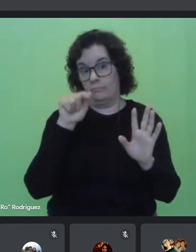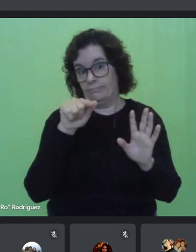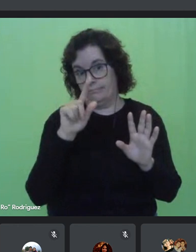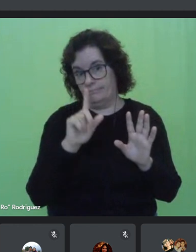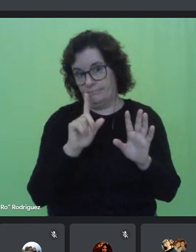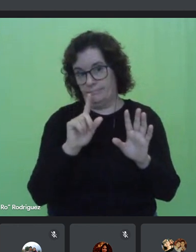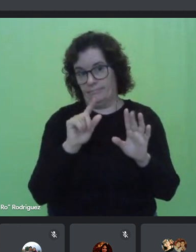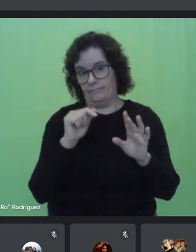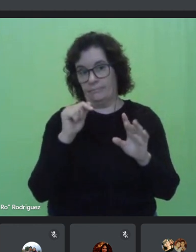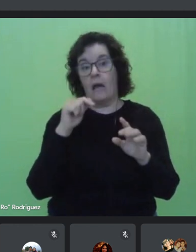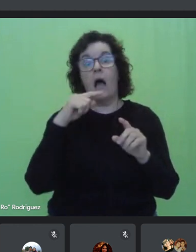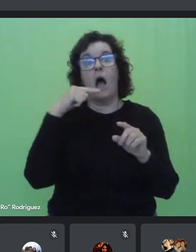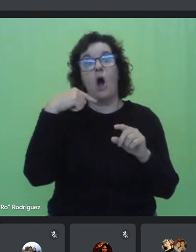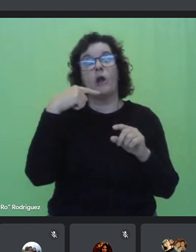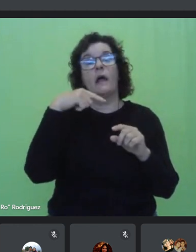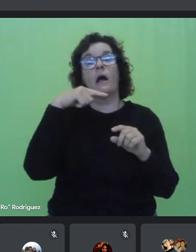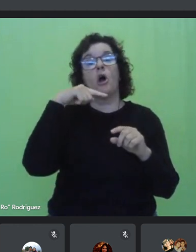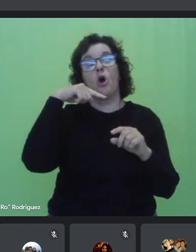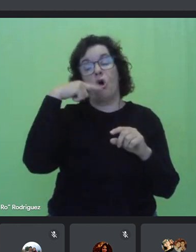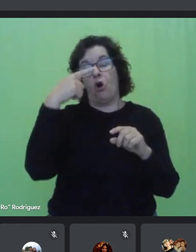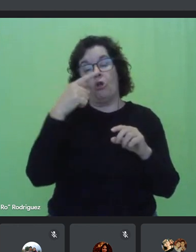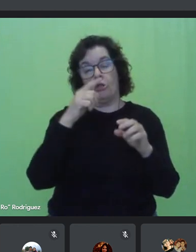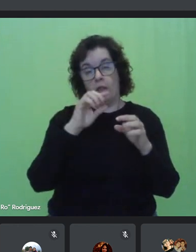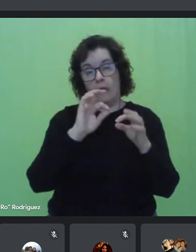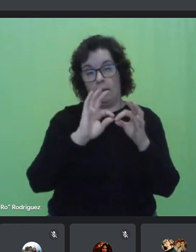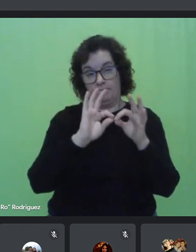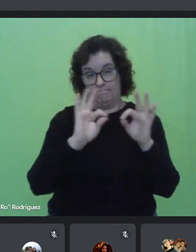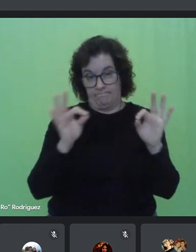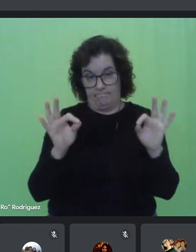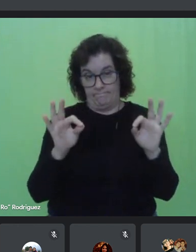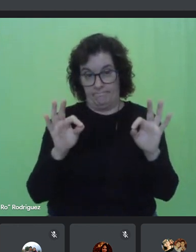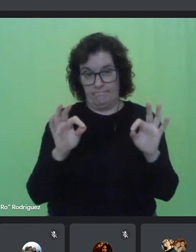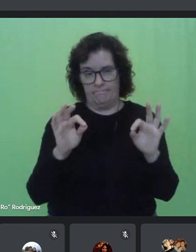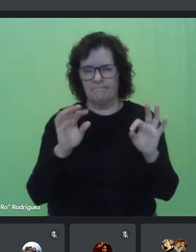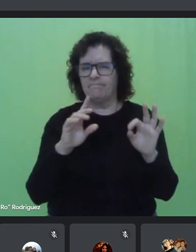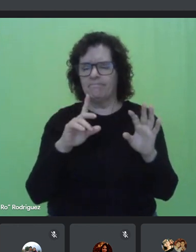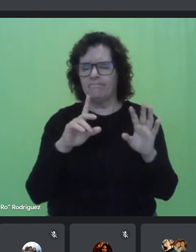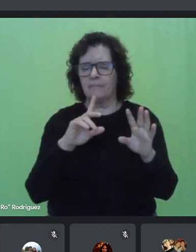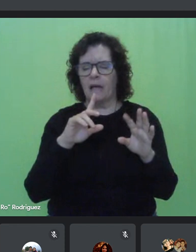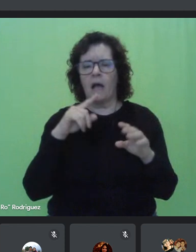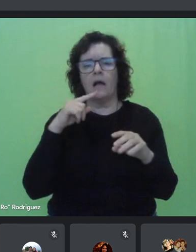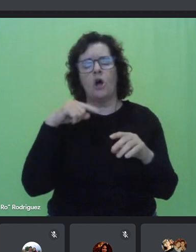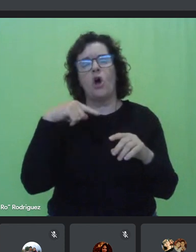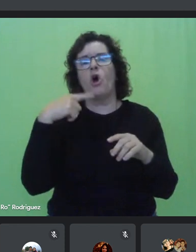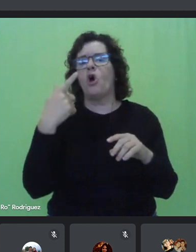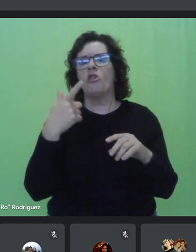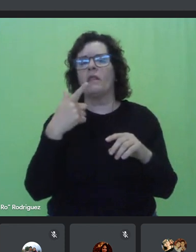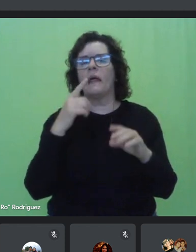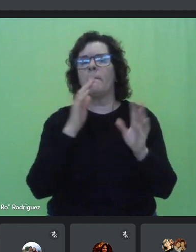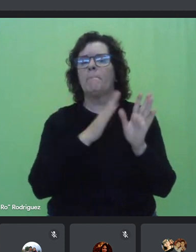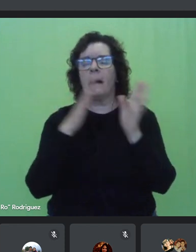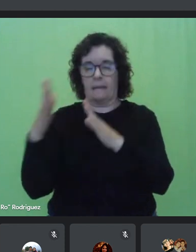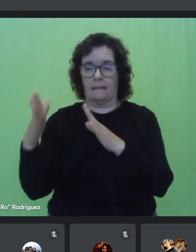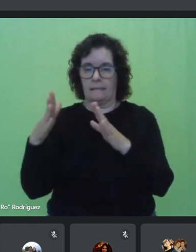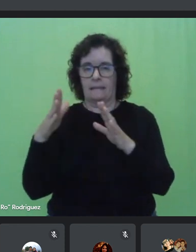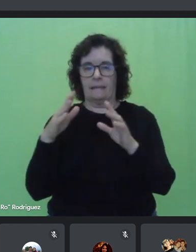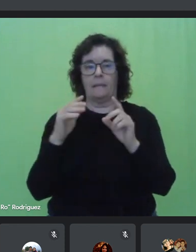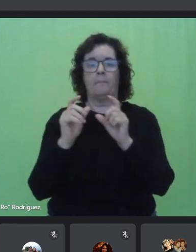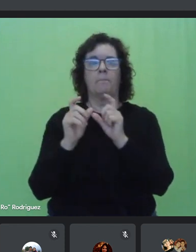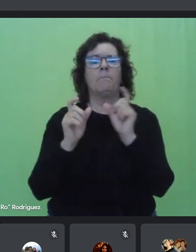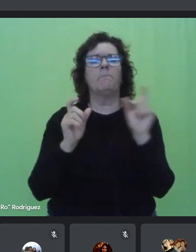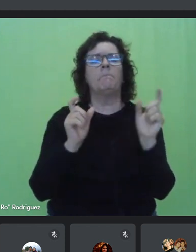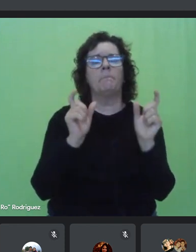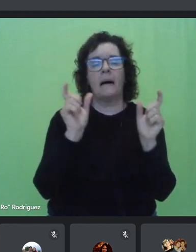vamos a la otra parte. Dice, ¿qué clase de palabras son to harness y to shape? Tenemos